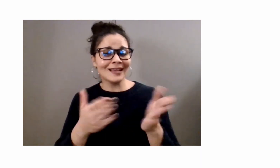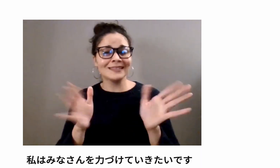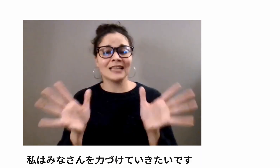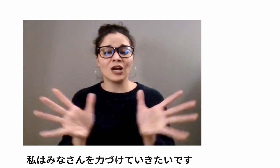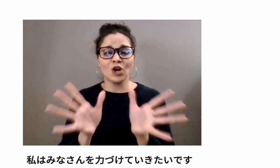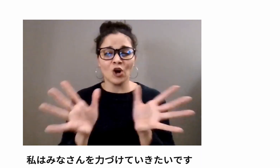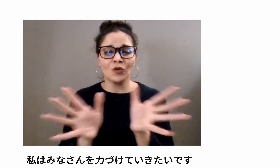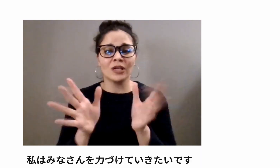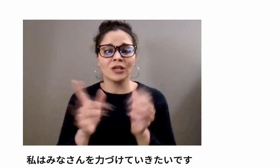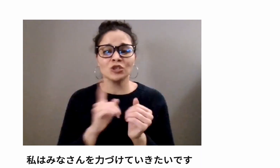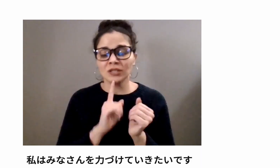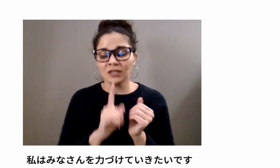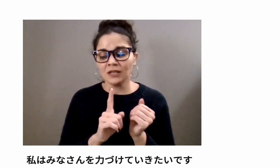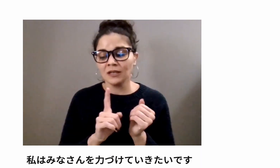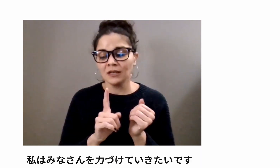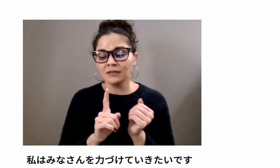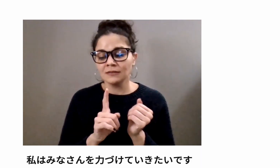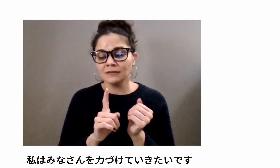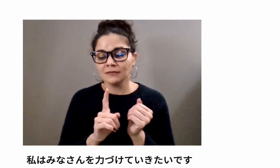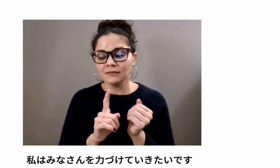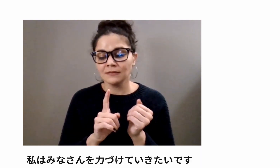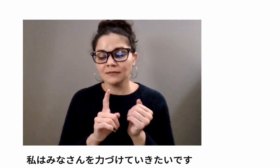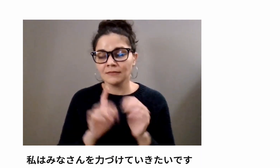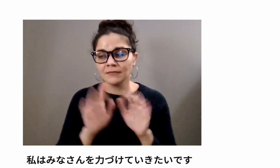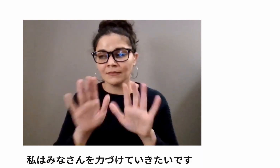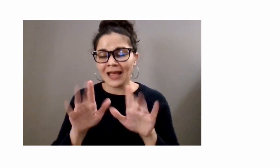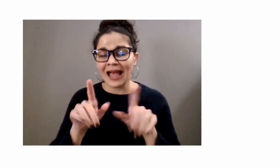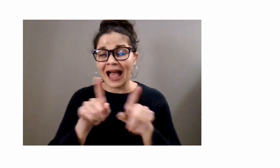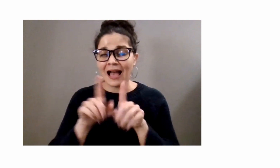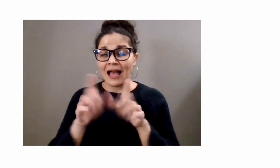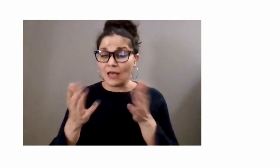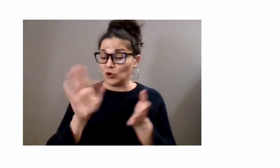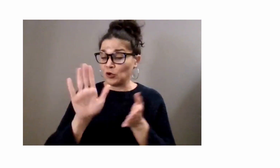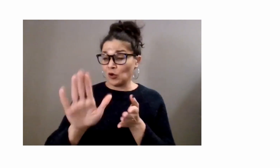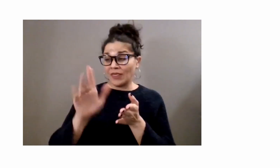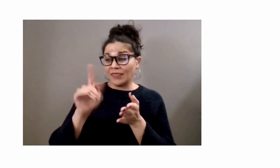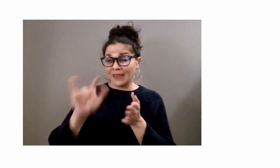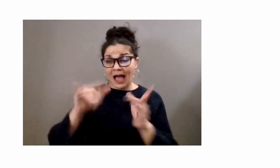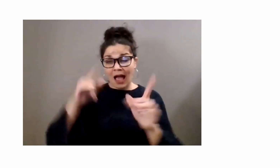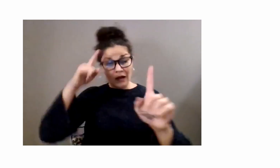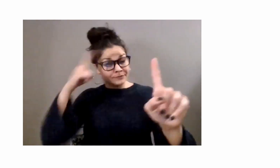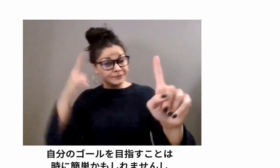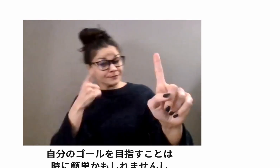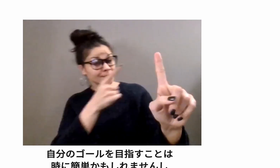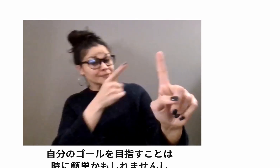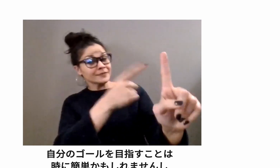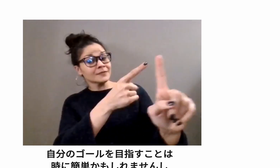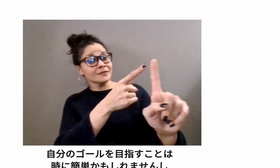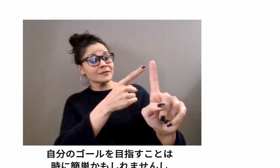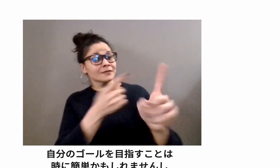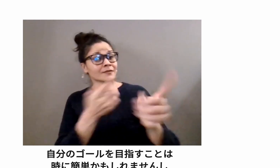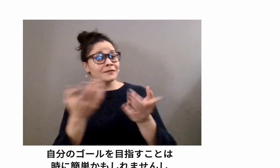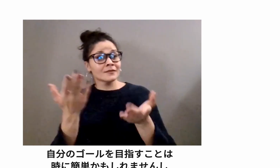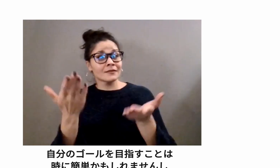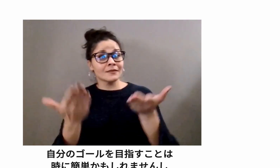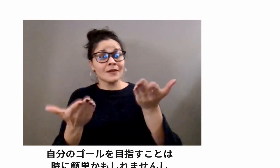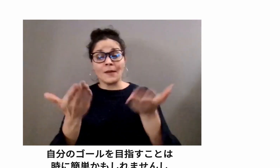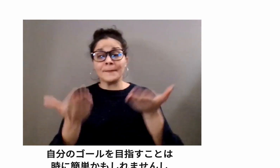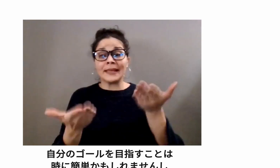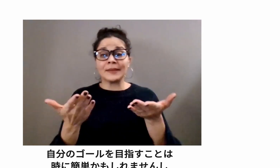私はそんな人たちを力づけて応援したいと思います。またそのゴール、自分たちのゴールを目指